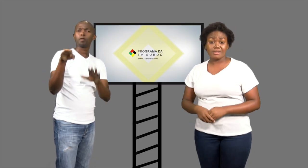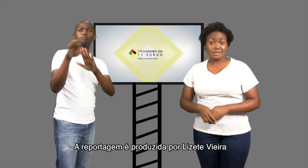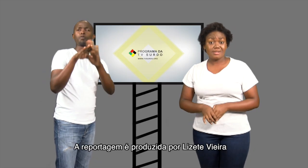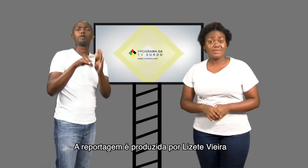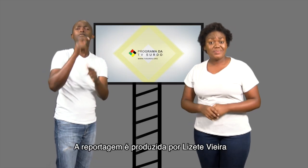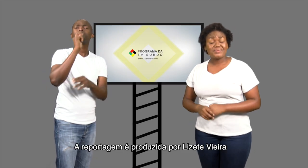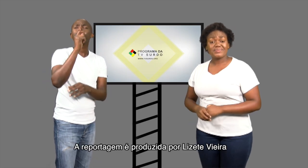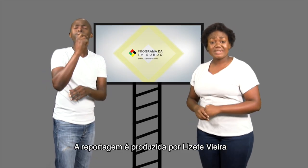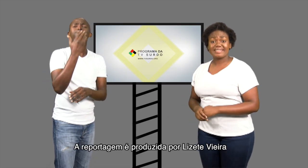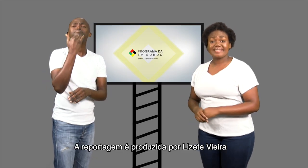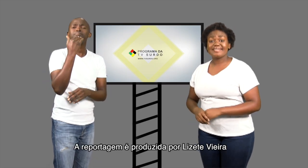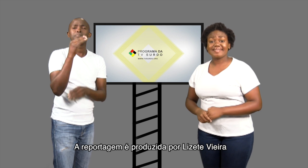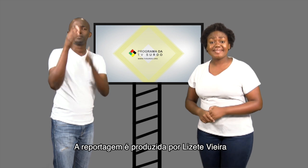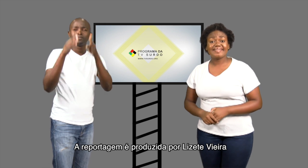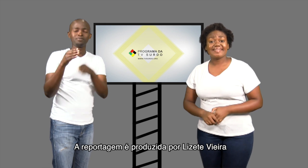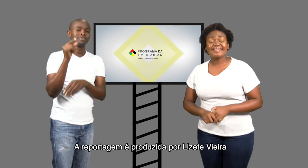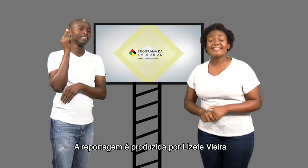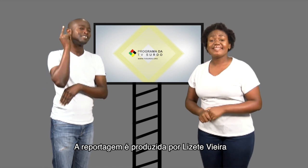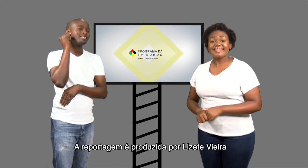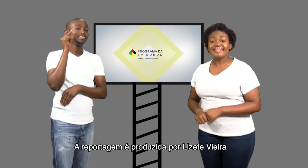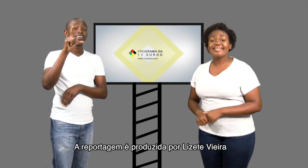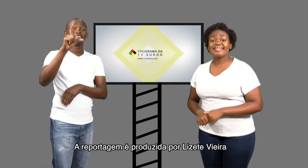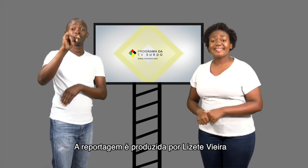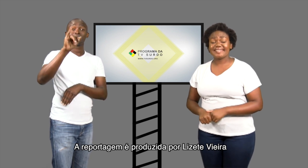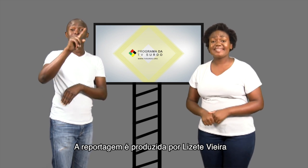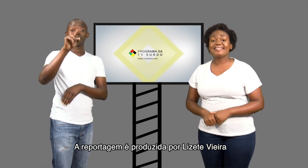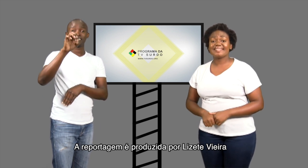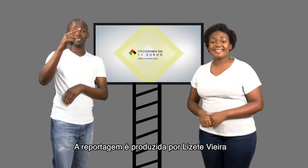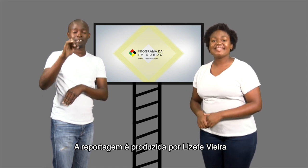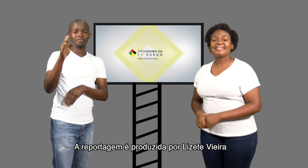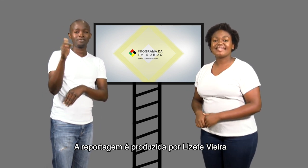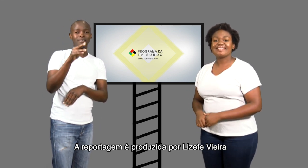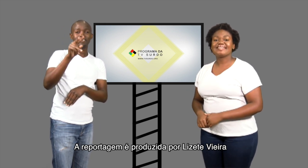A reportagem produzida por Lisete Vieira.